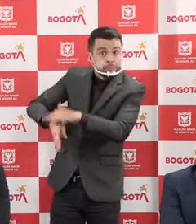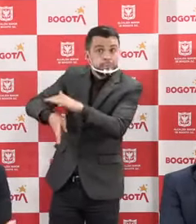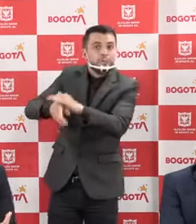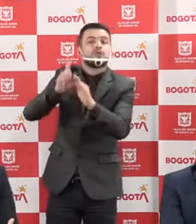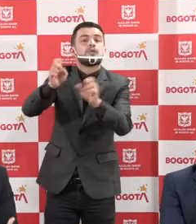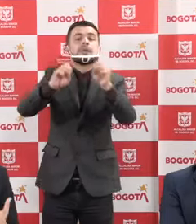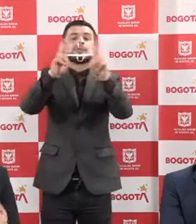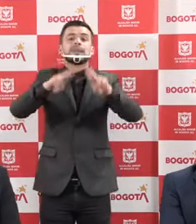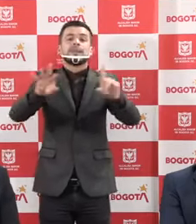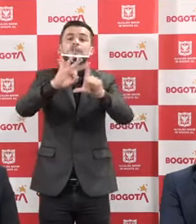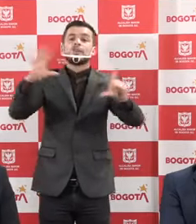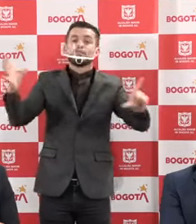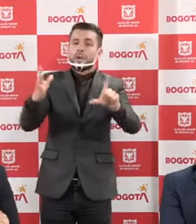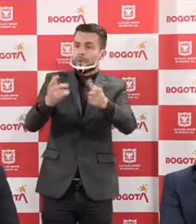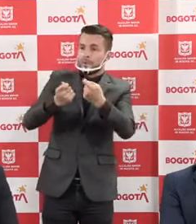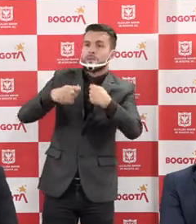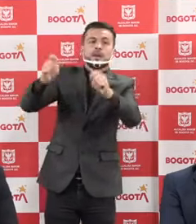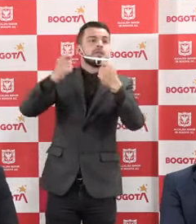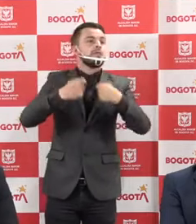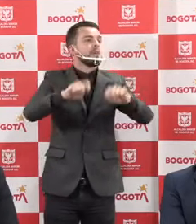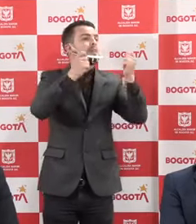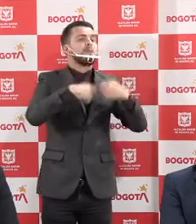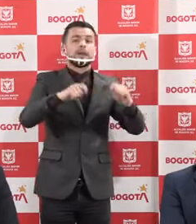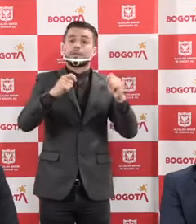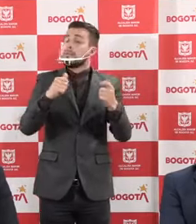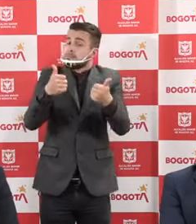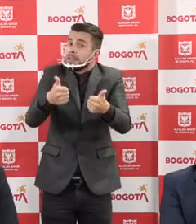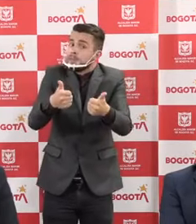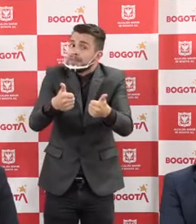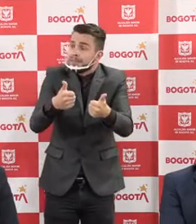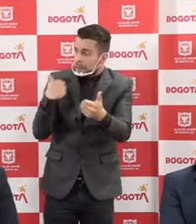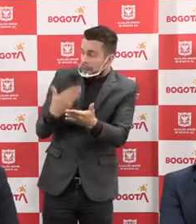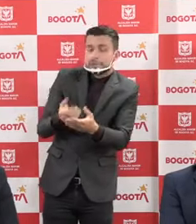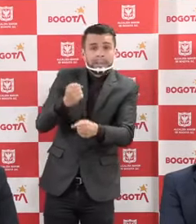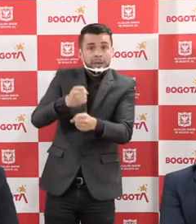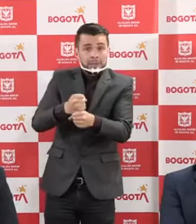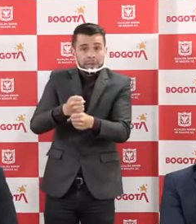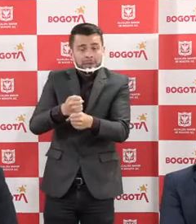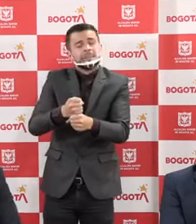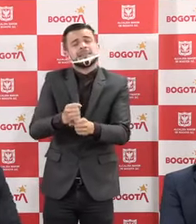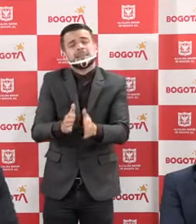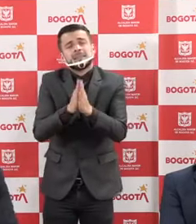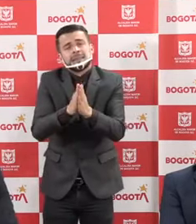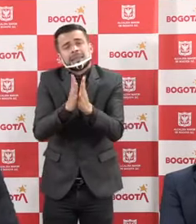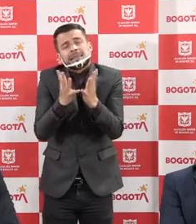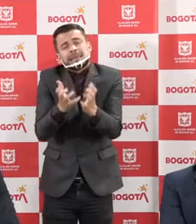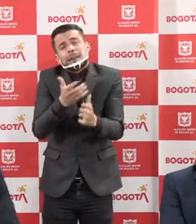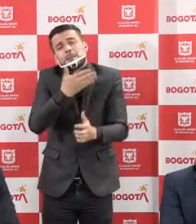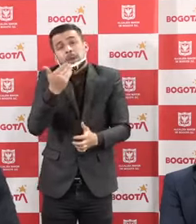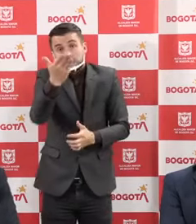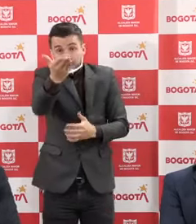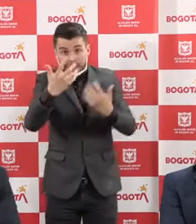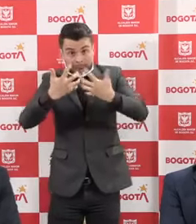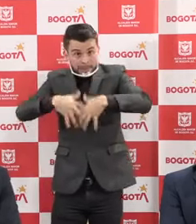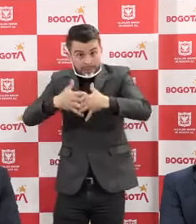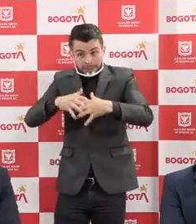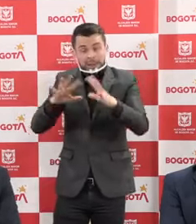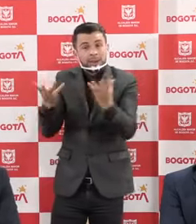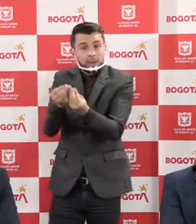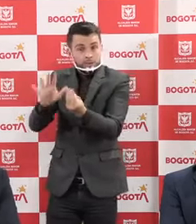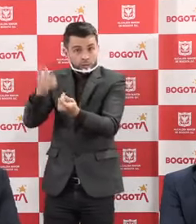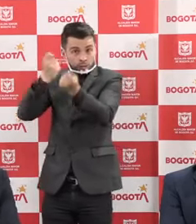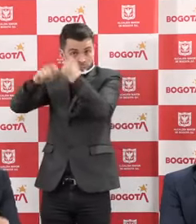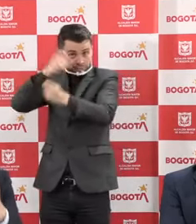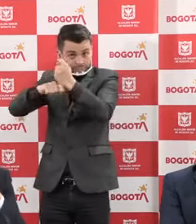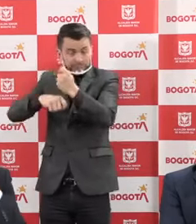y hay que reconocerlo les hemos pedido que hagan un esfuerzo adicional trabajando de casas desde casa el mayor número de trabajadores posibles las